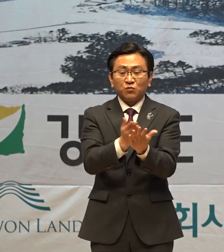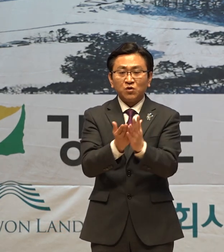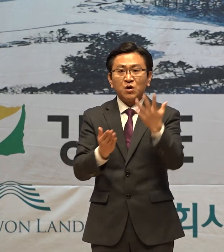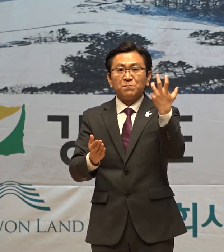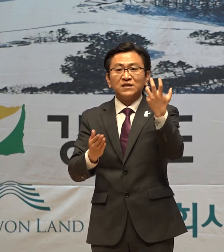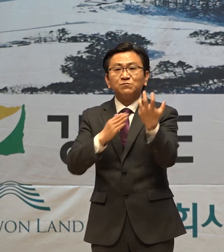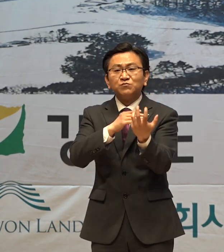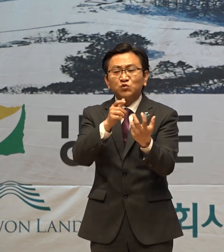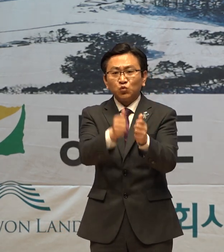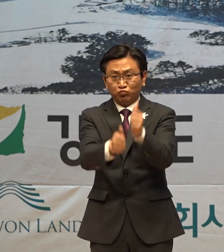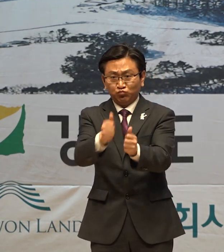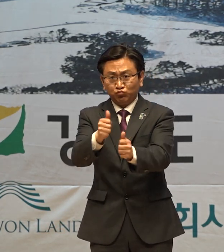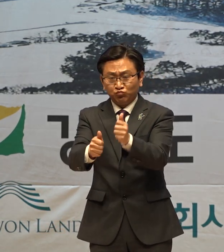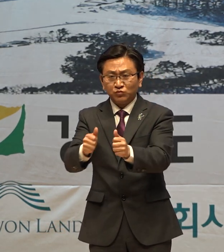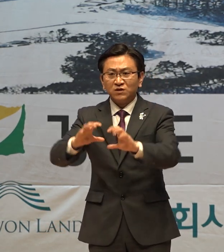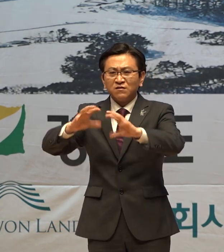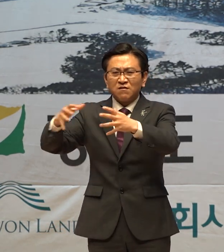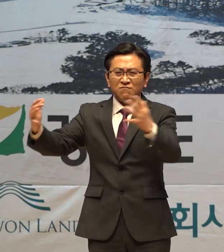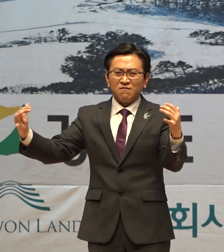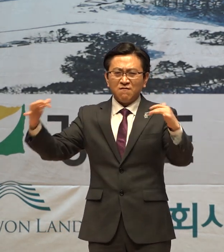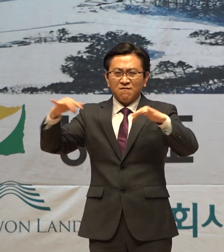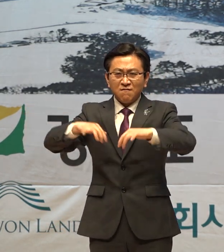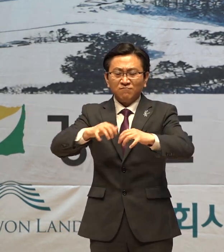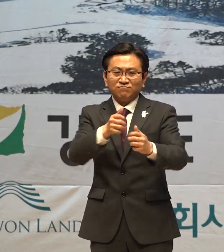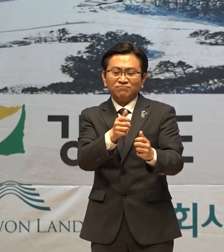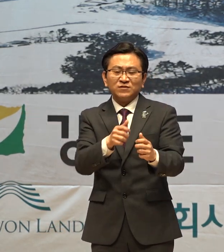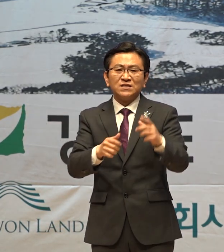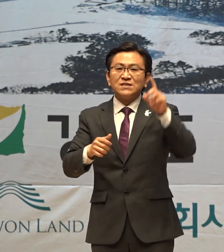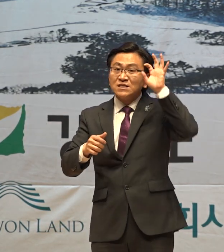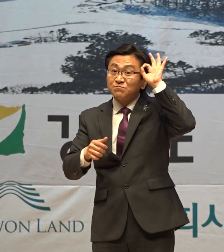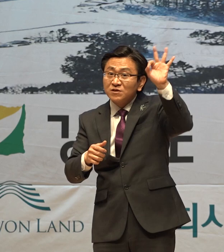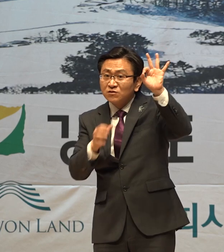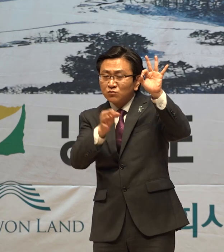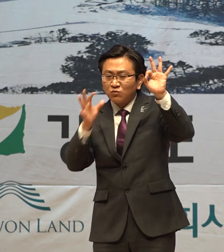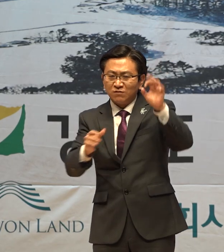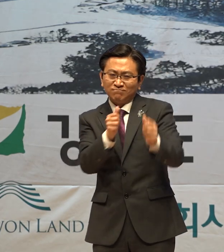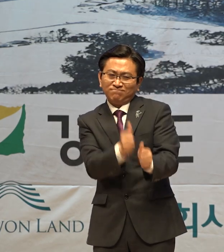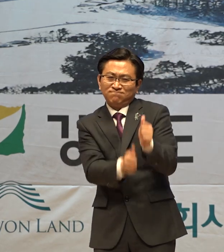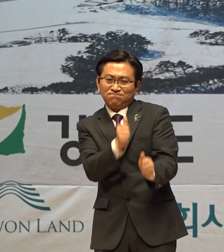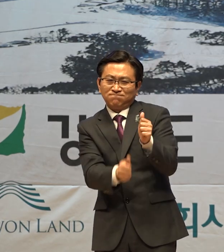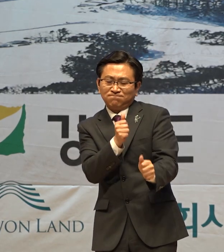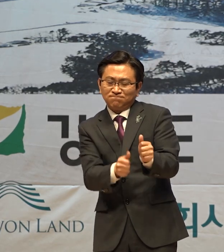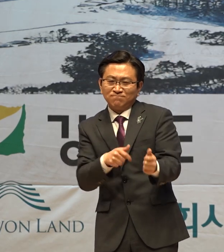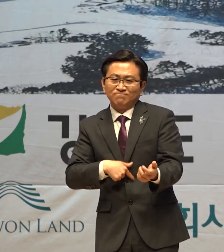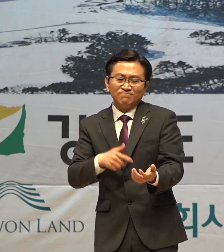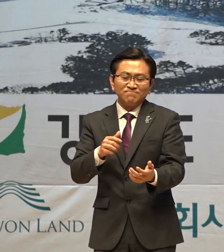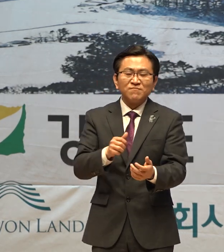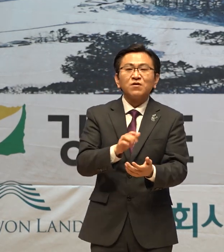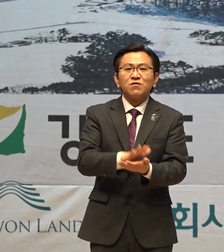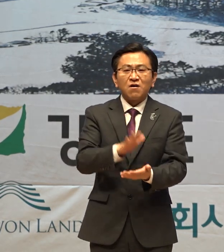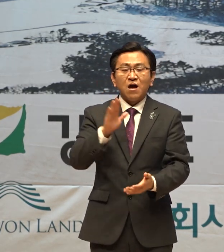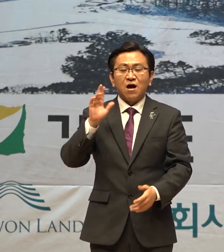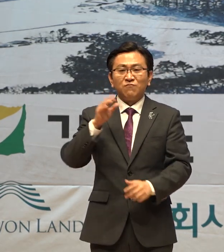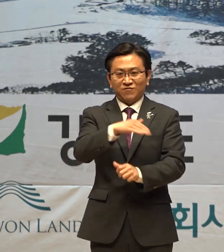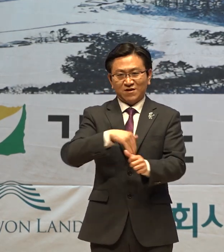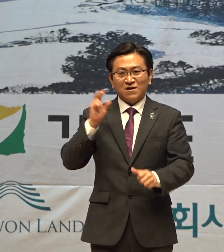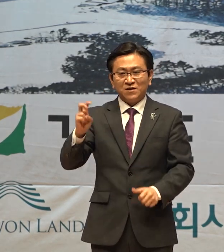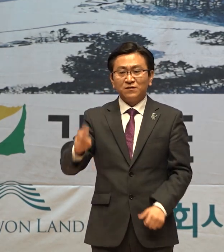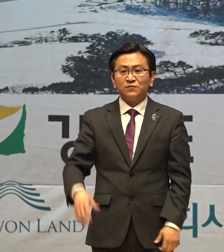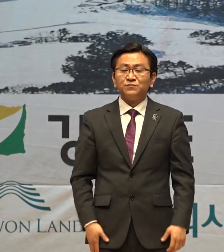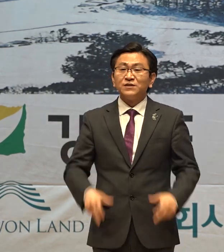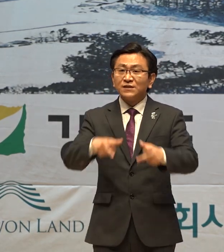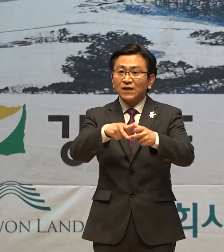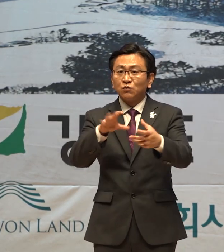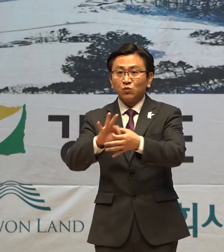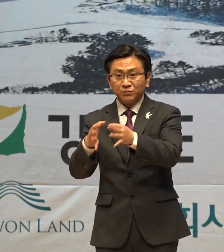종목 80경기에서 각국의 선수들이 10일간 열정과 꿈을 펼치게 될 것입니다.